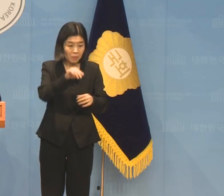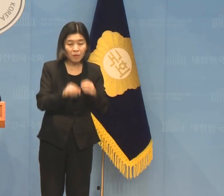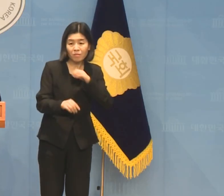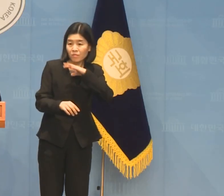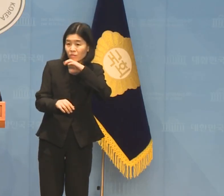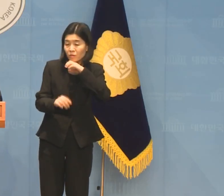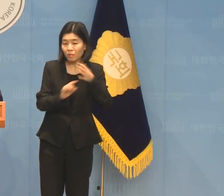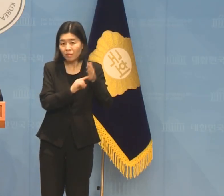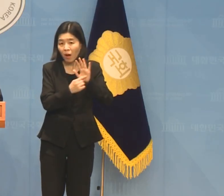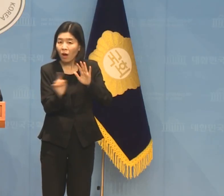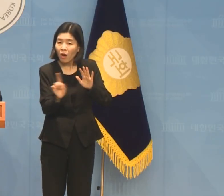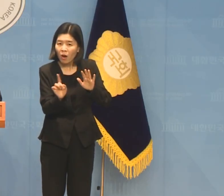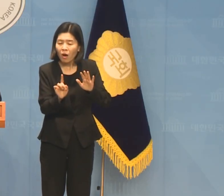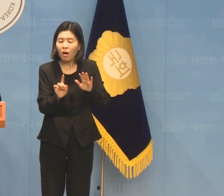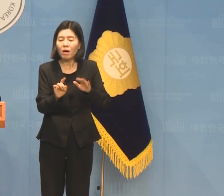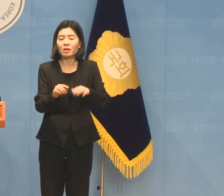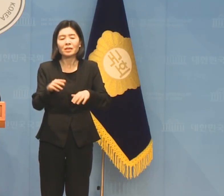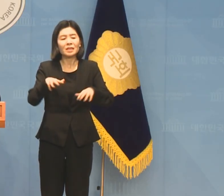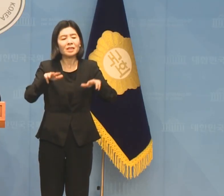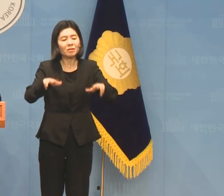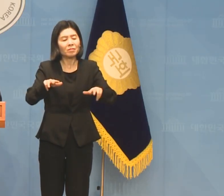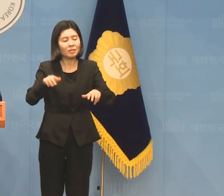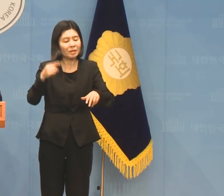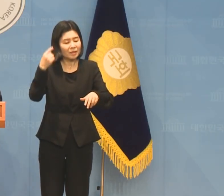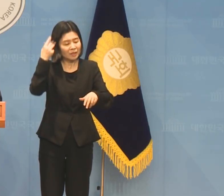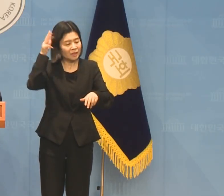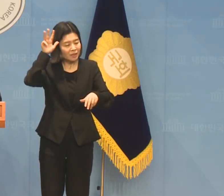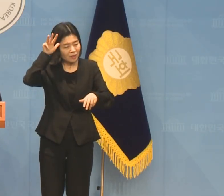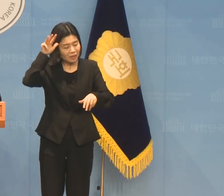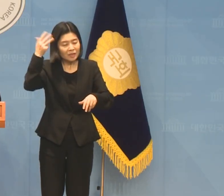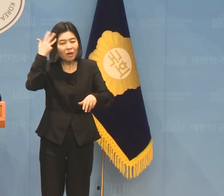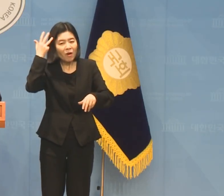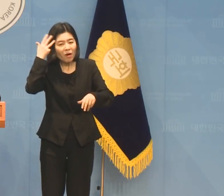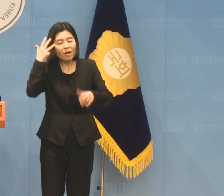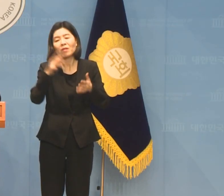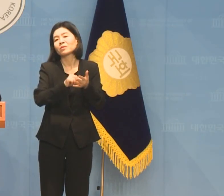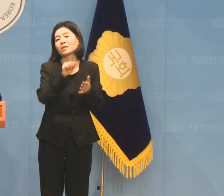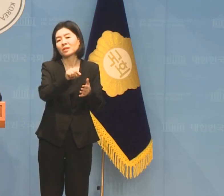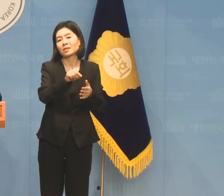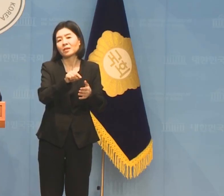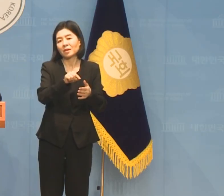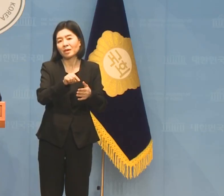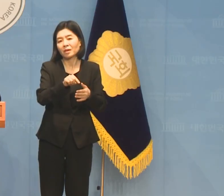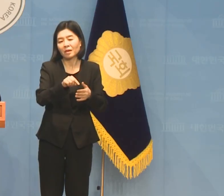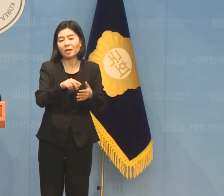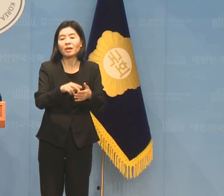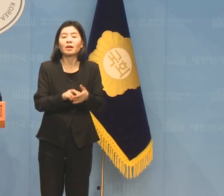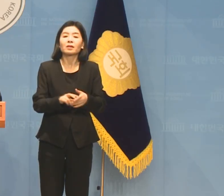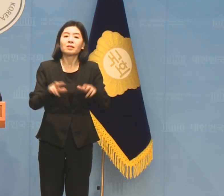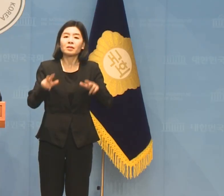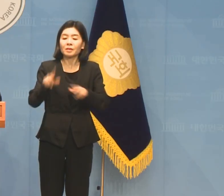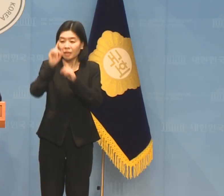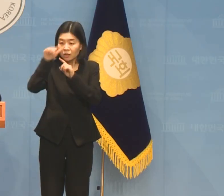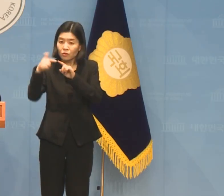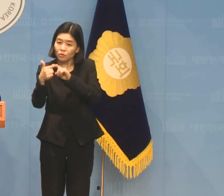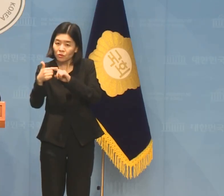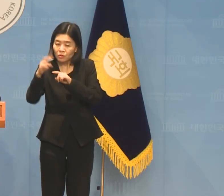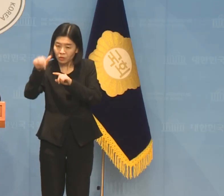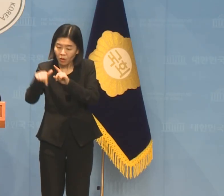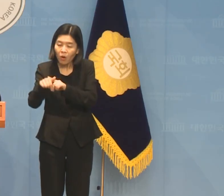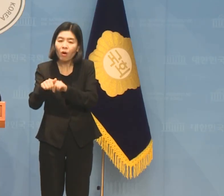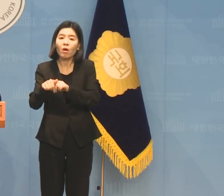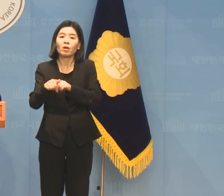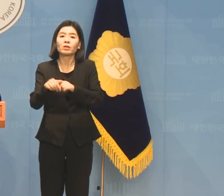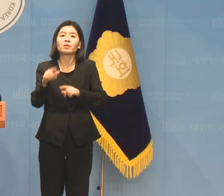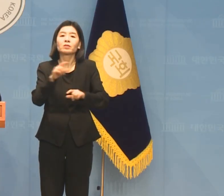뿐입니다. 이준석 후보는 이미 교통 바우처라는 실효성 있는 대안을 제시했습니다. 노인 복지를